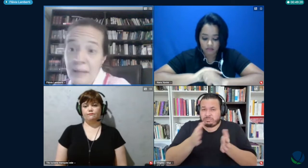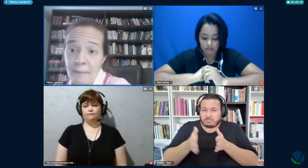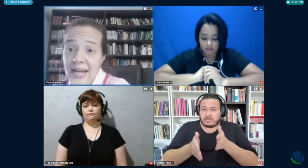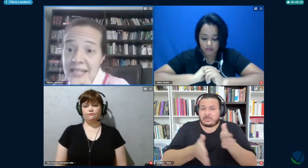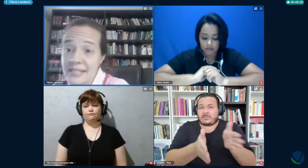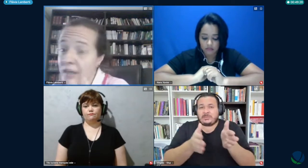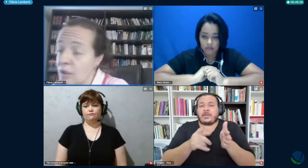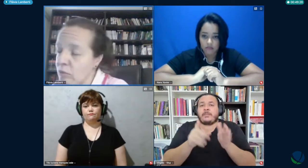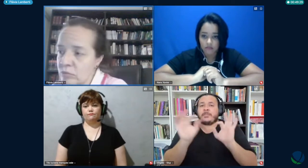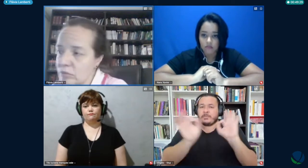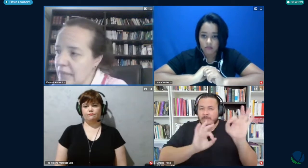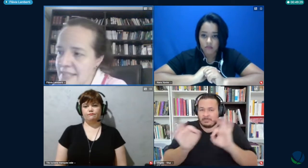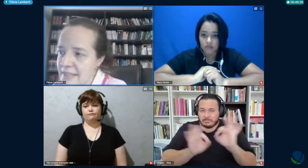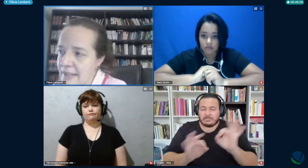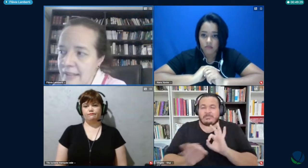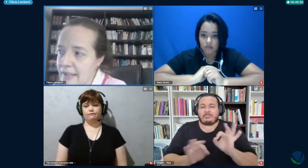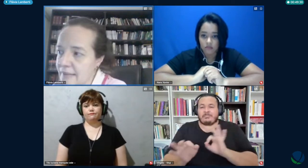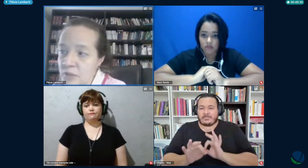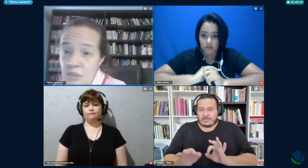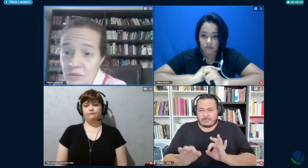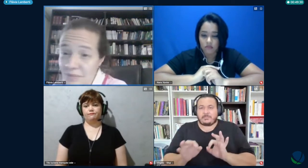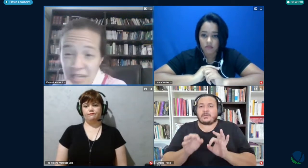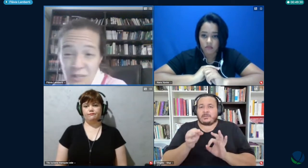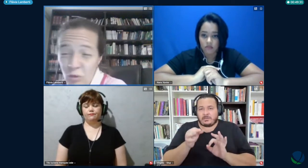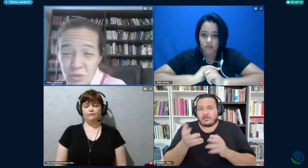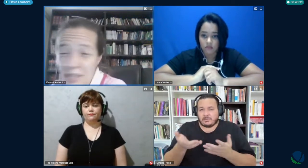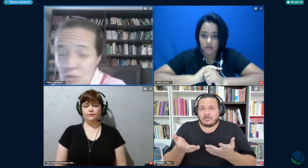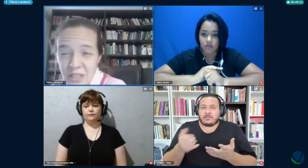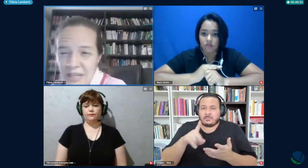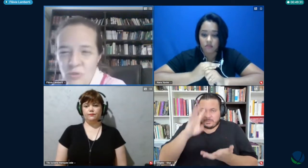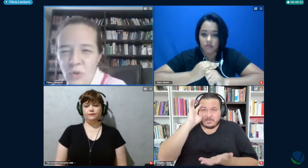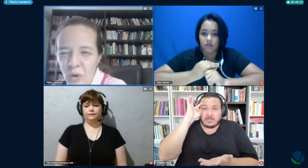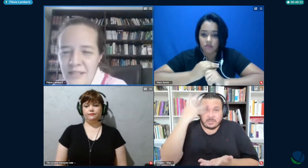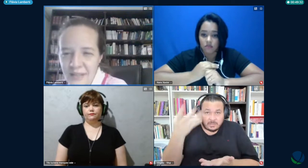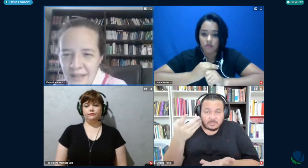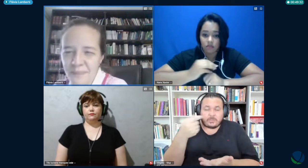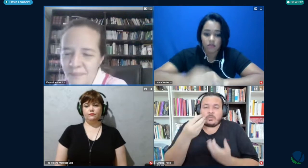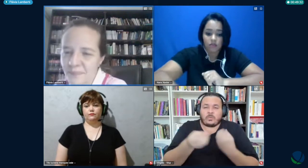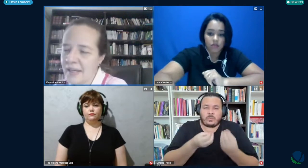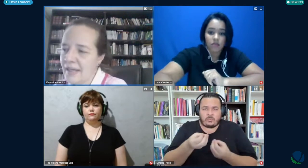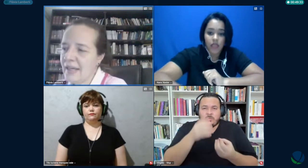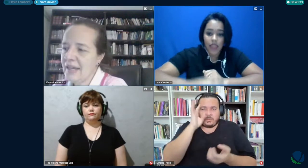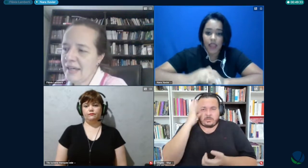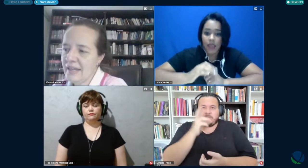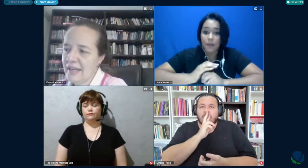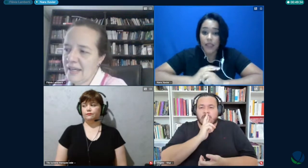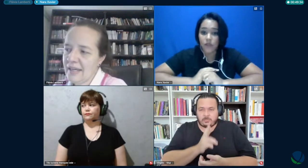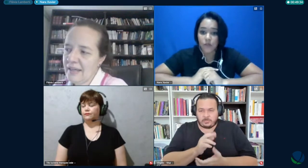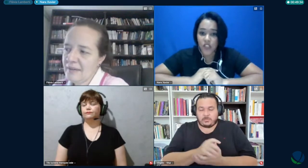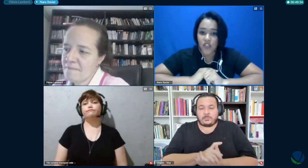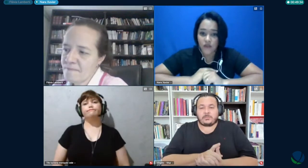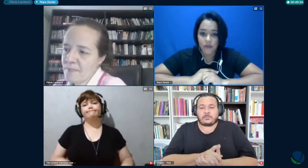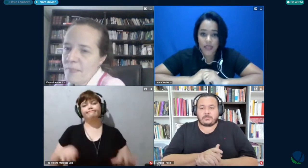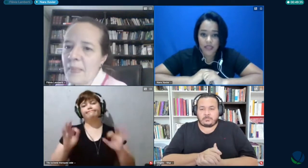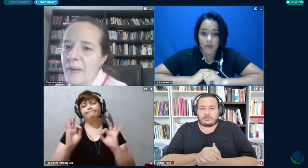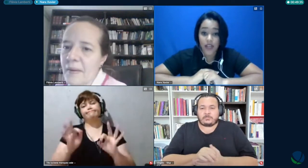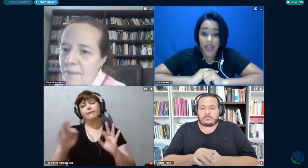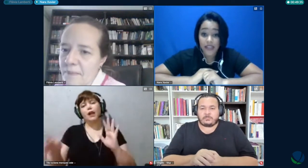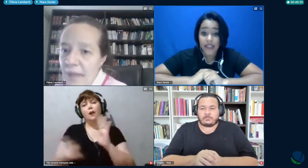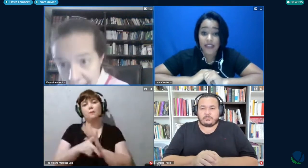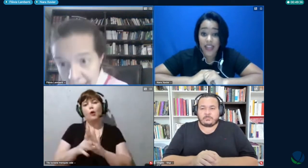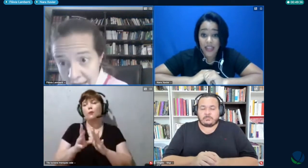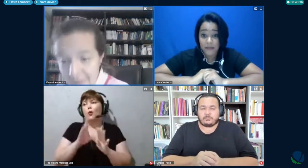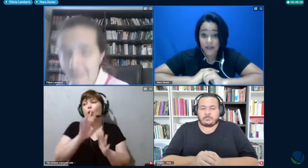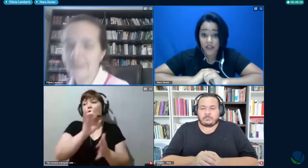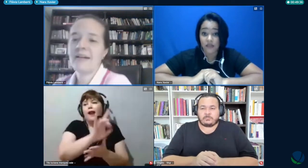de preparação dessa, de resolução de questões, né? É bem subjetivo mesmo.